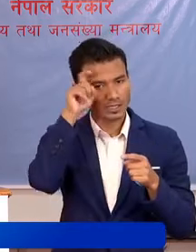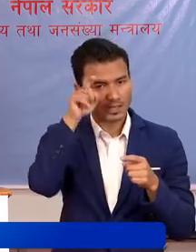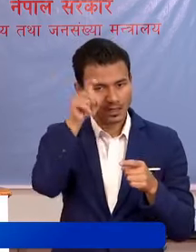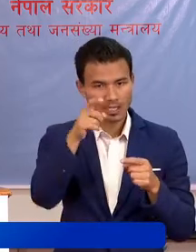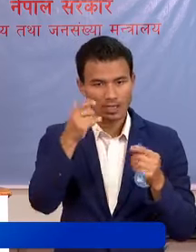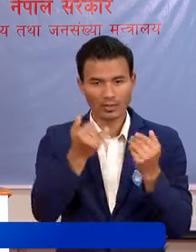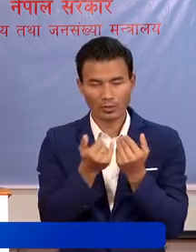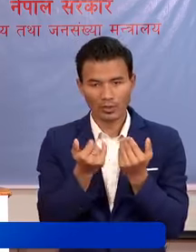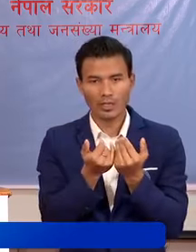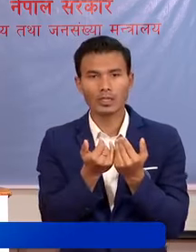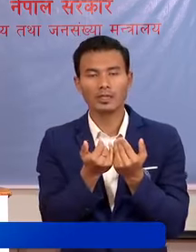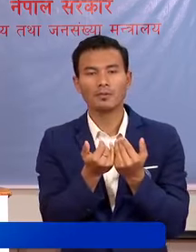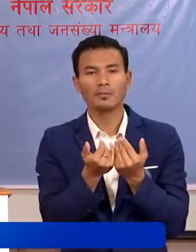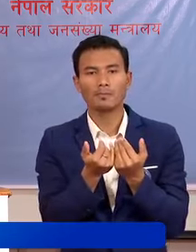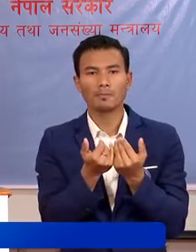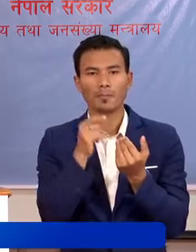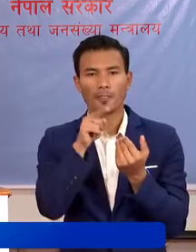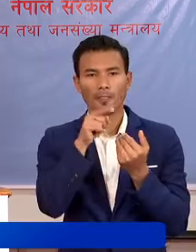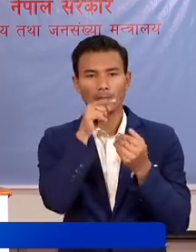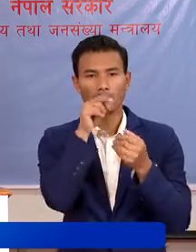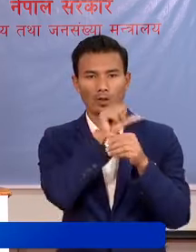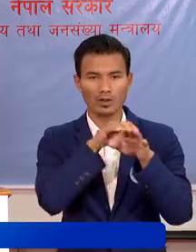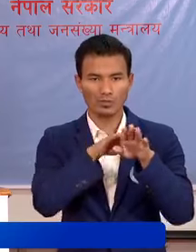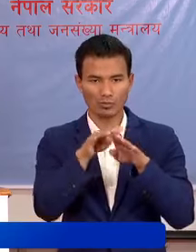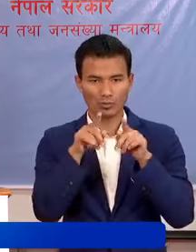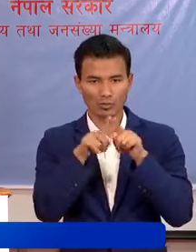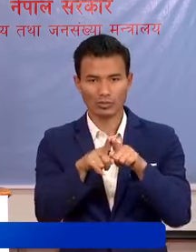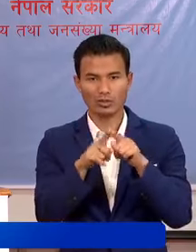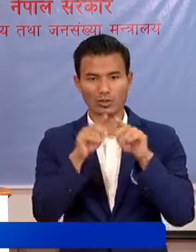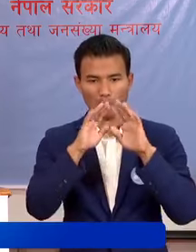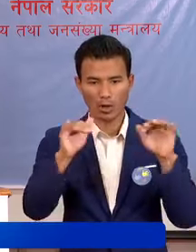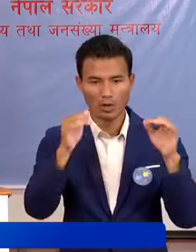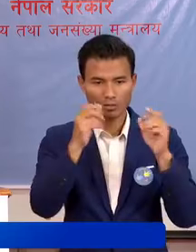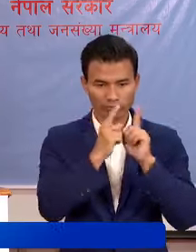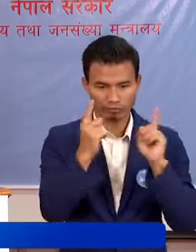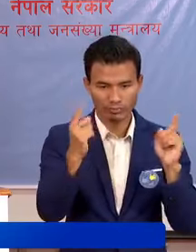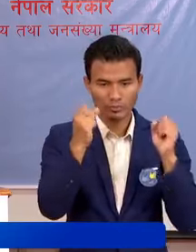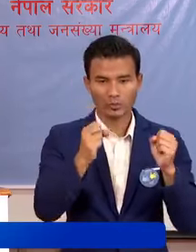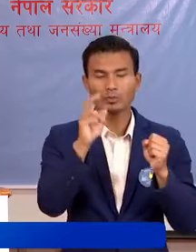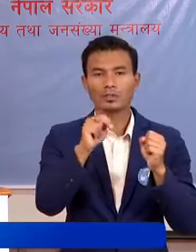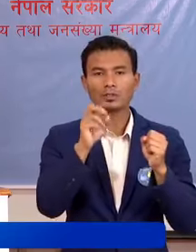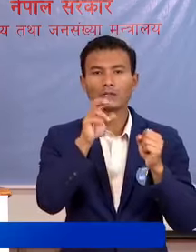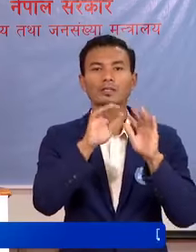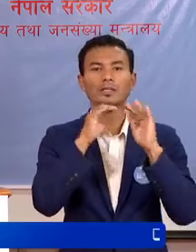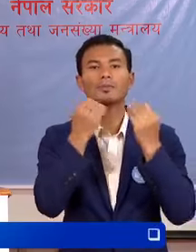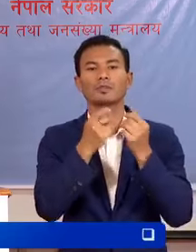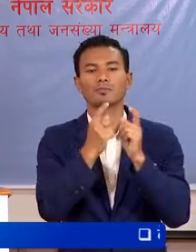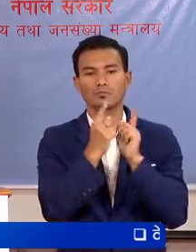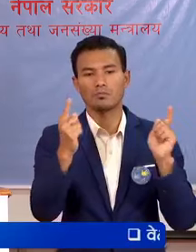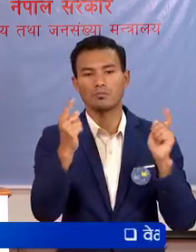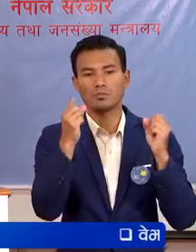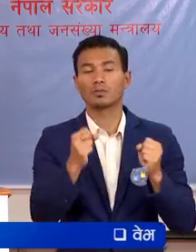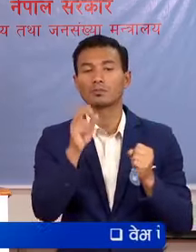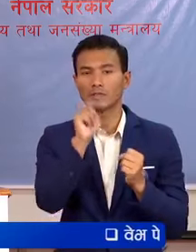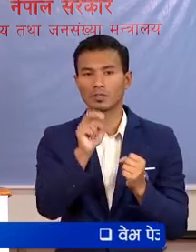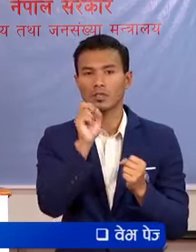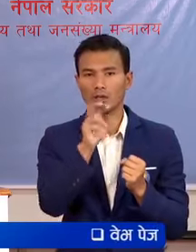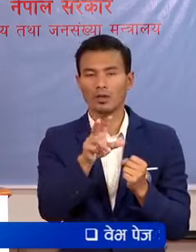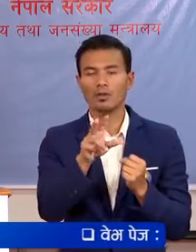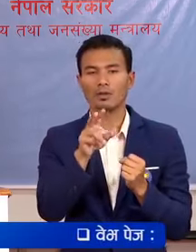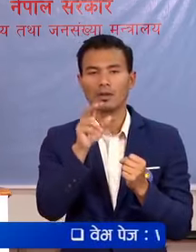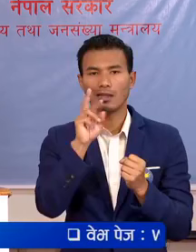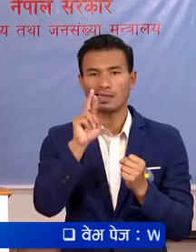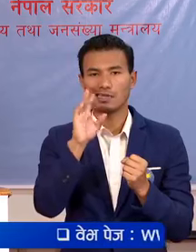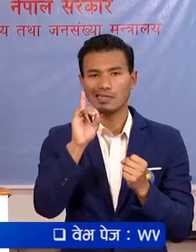गरेर यह वहाँ संग अली फरक बश्न परनी उन्ता सोच्याल डिस्टेंचेंग तामर चने चा तरह पनी